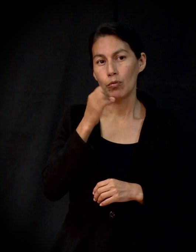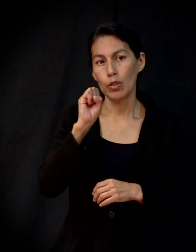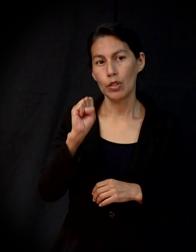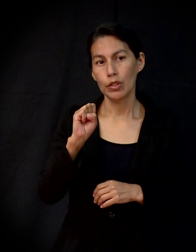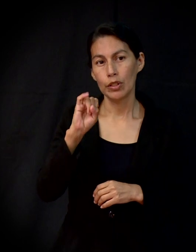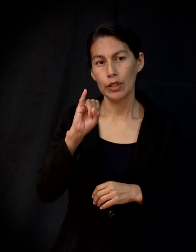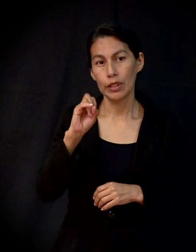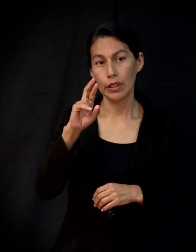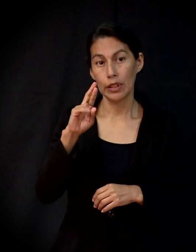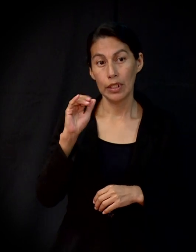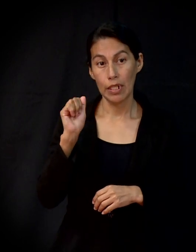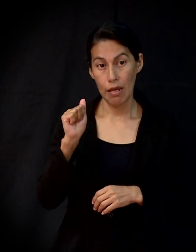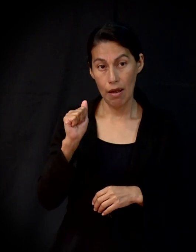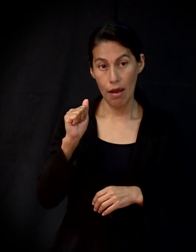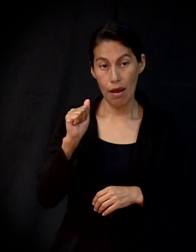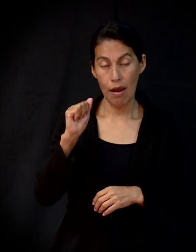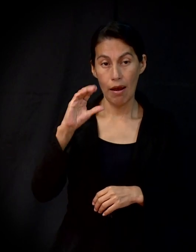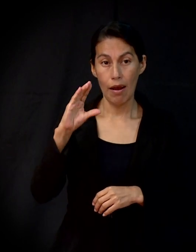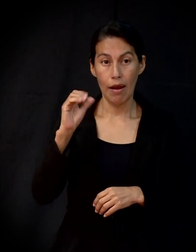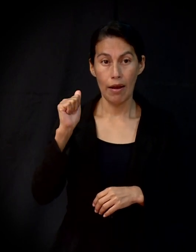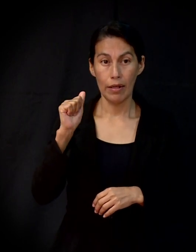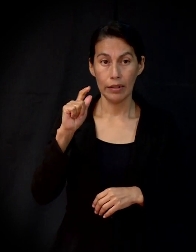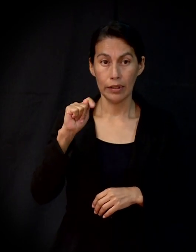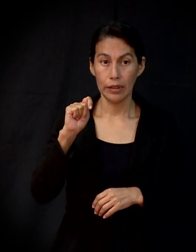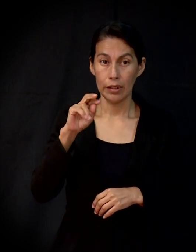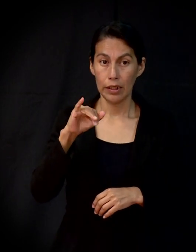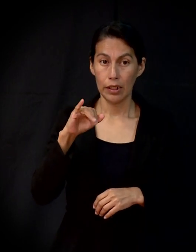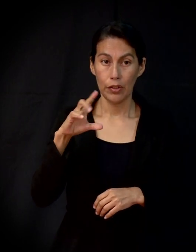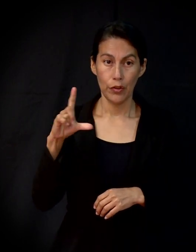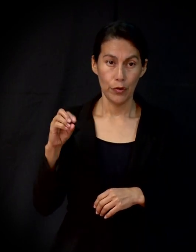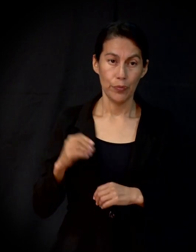De esa manera, tenemos también